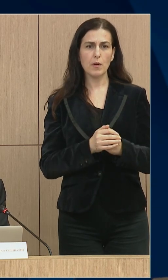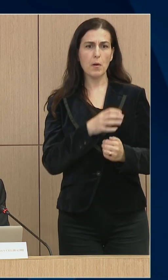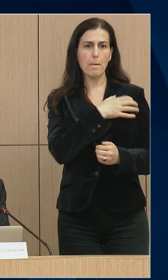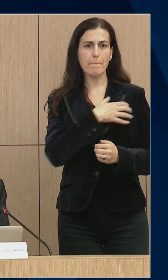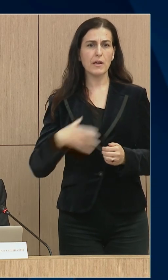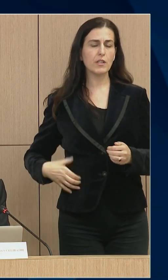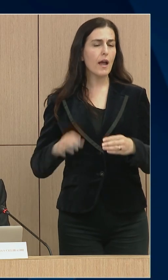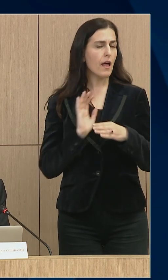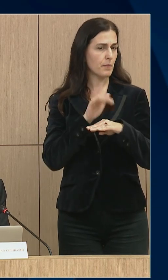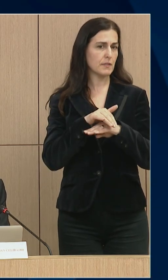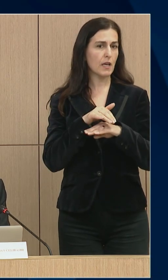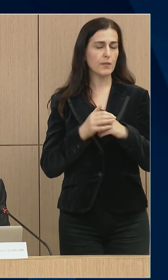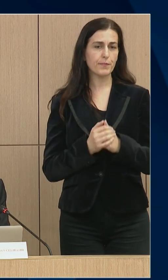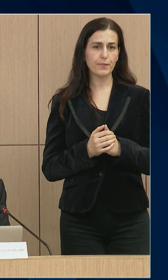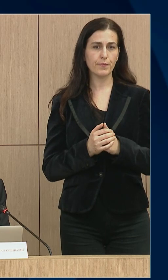në Elbasan